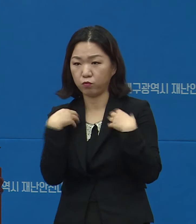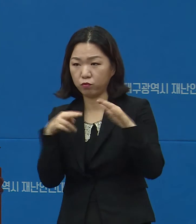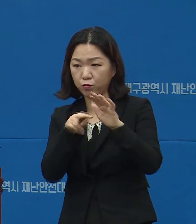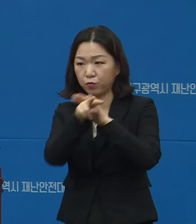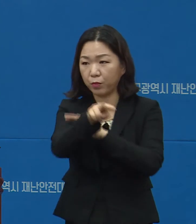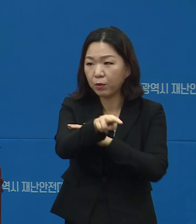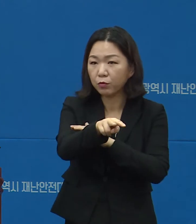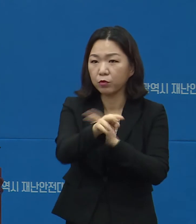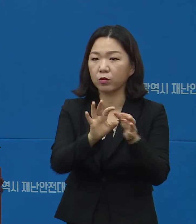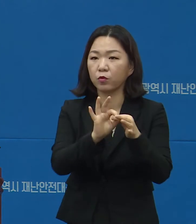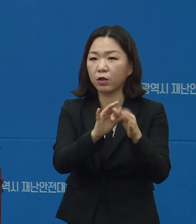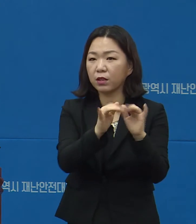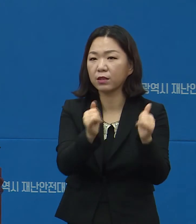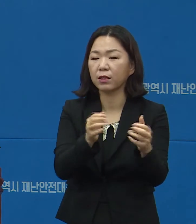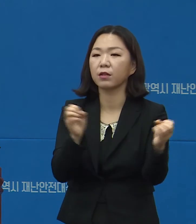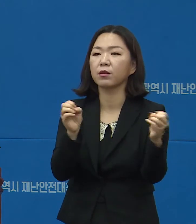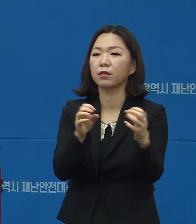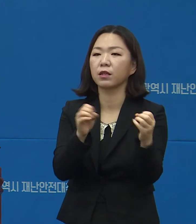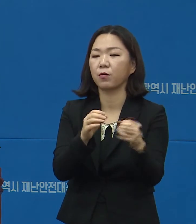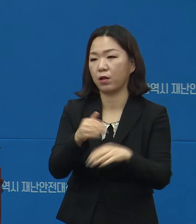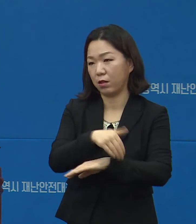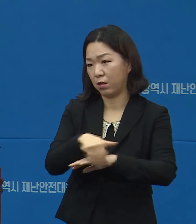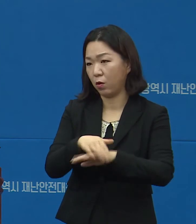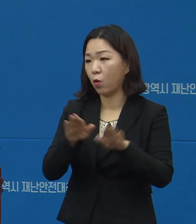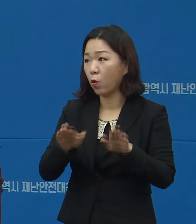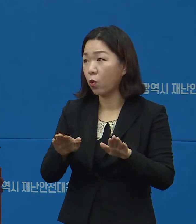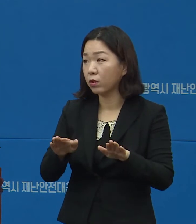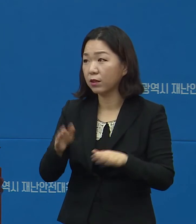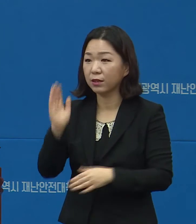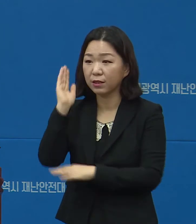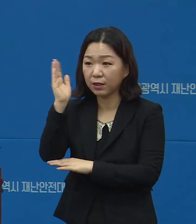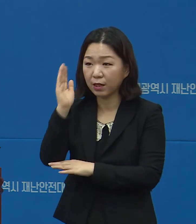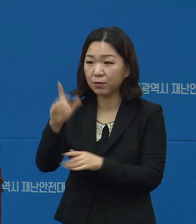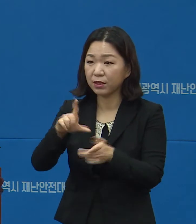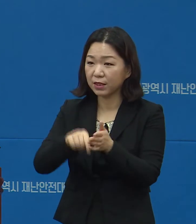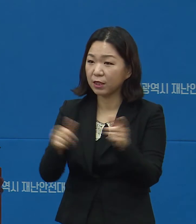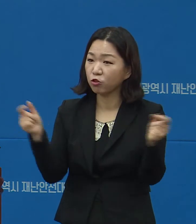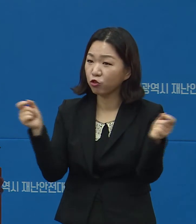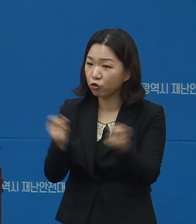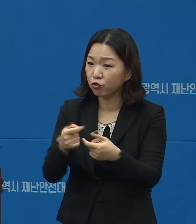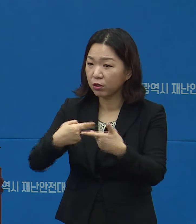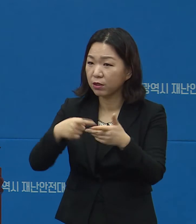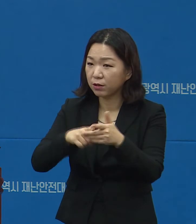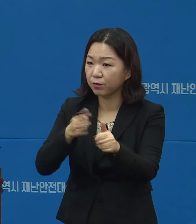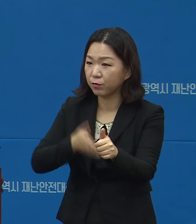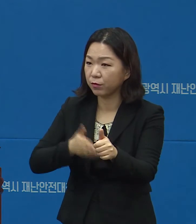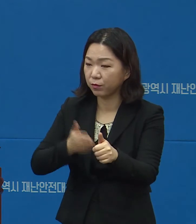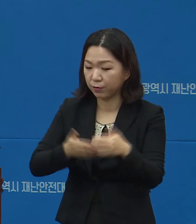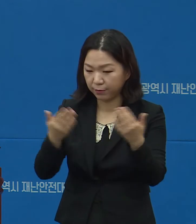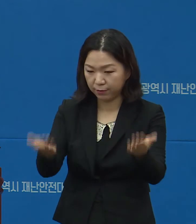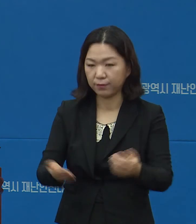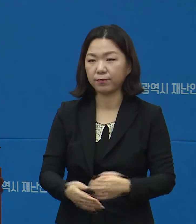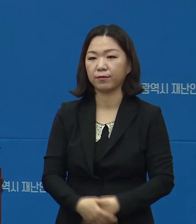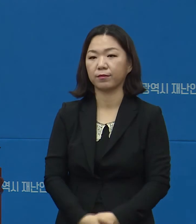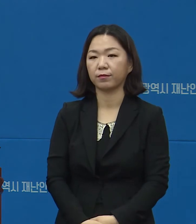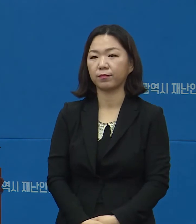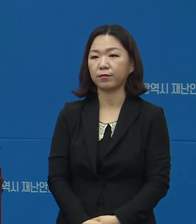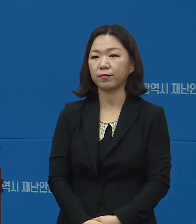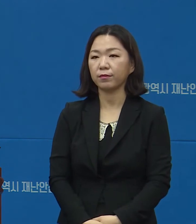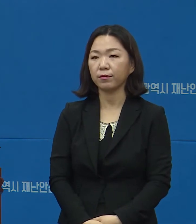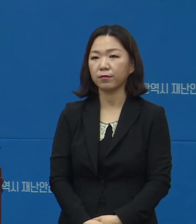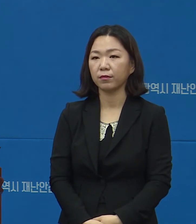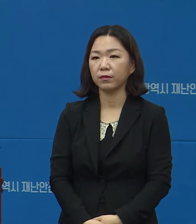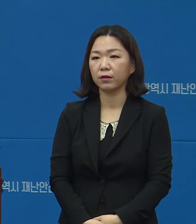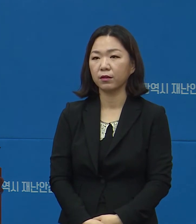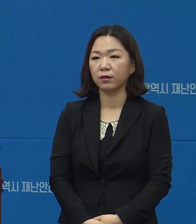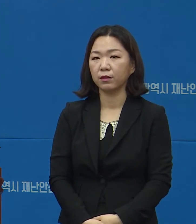만날 예정입니다. 그것 때문에 오늘 브리핑 시간이 짧아진 것을 여러분 양해해 주시기 바랍니다.